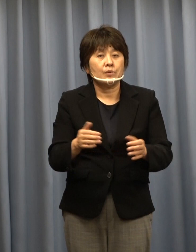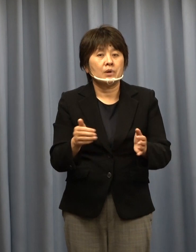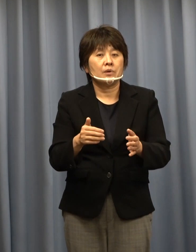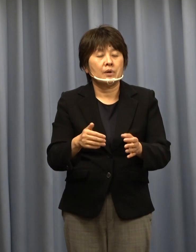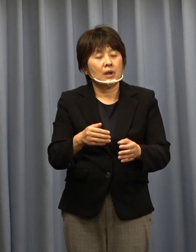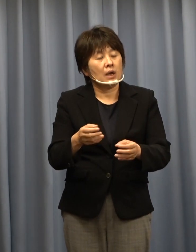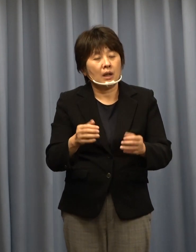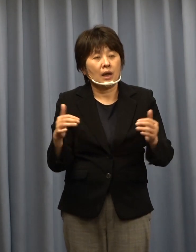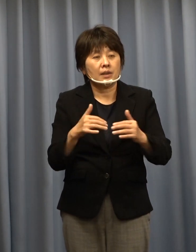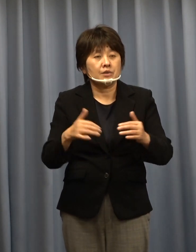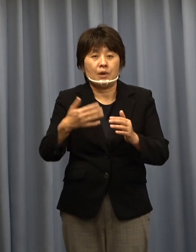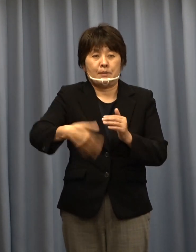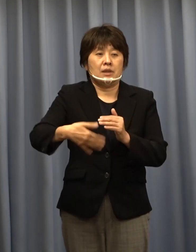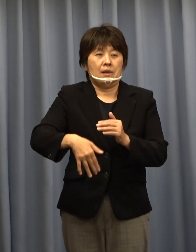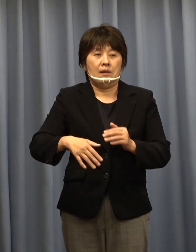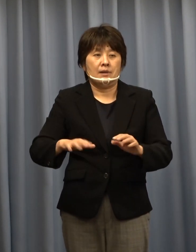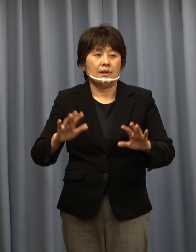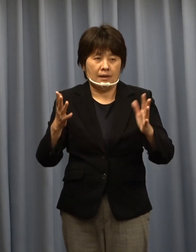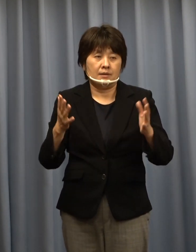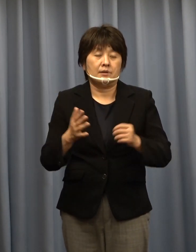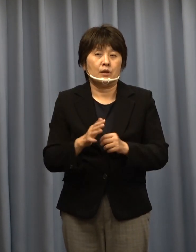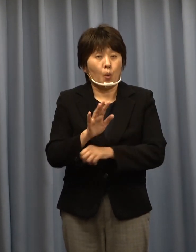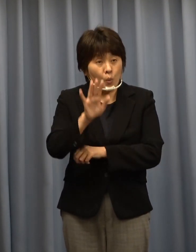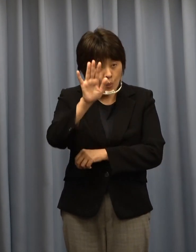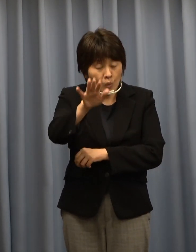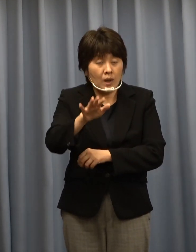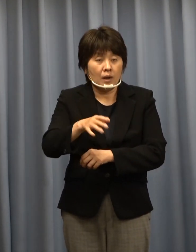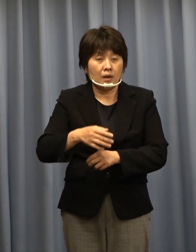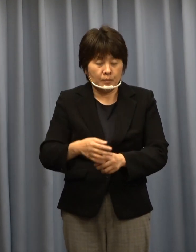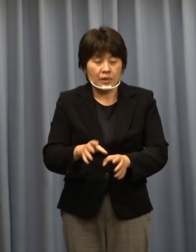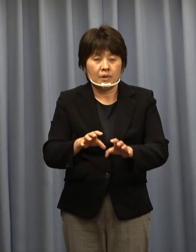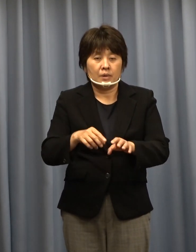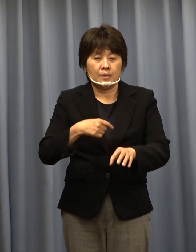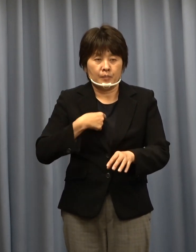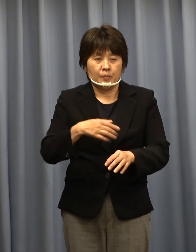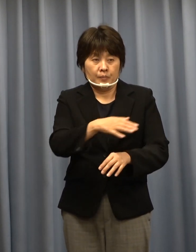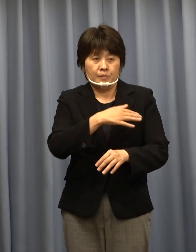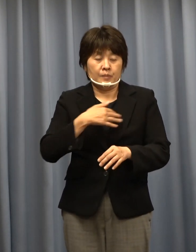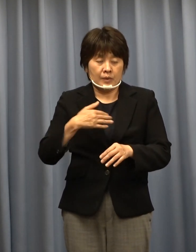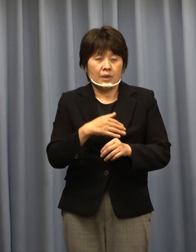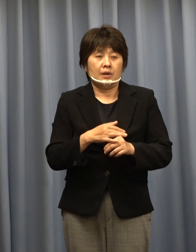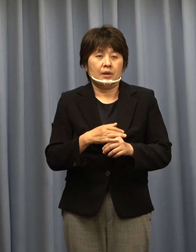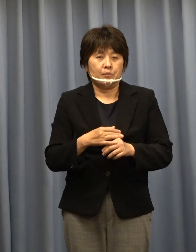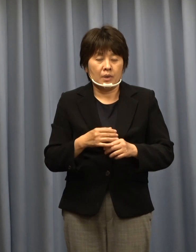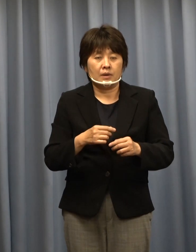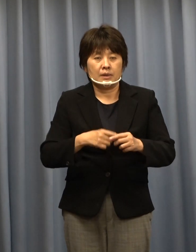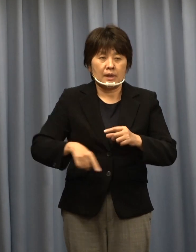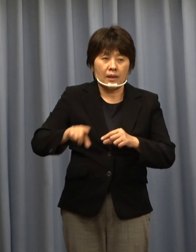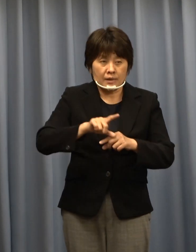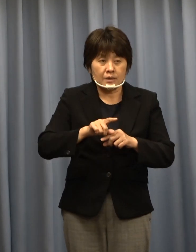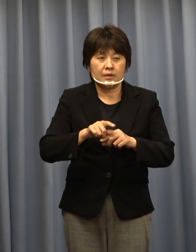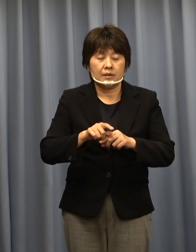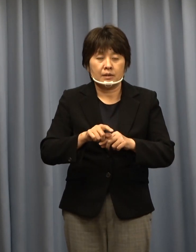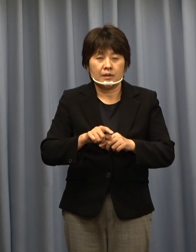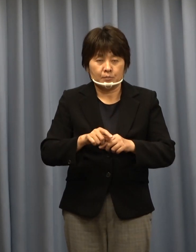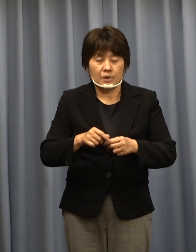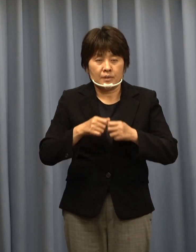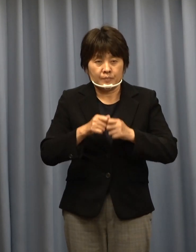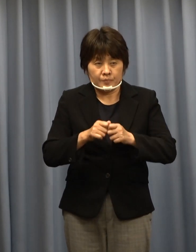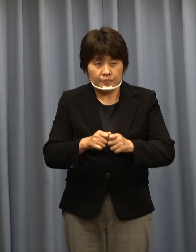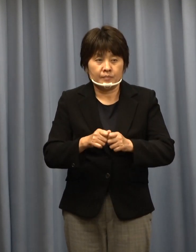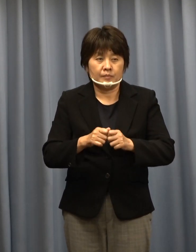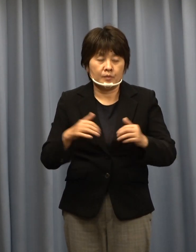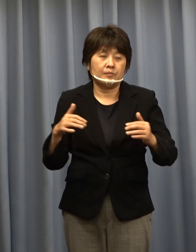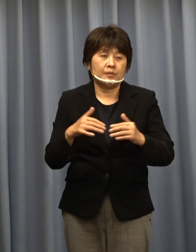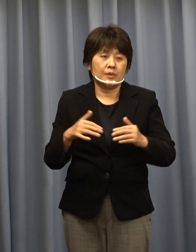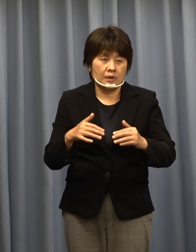が出たわけでは今回は全くありません。今後はこれを我々で引き取らせていただいた上で、それをその適用していくこと